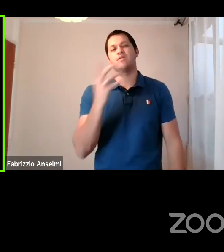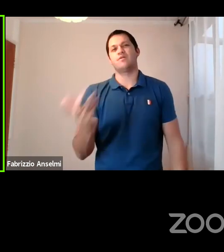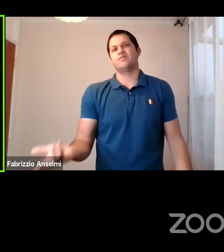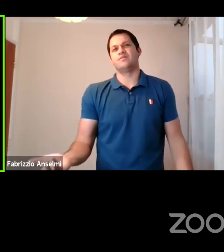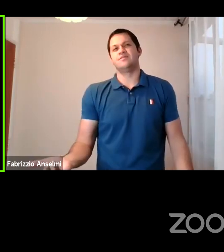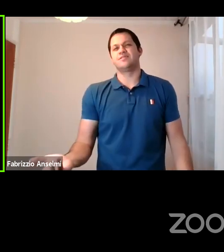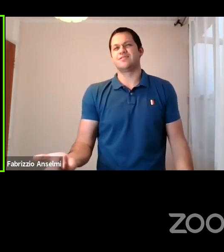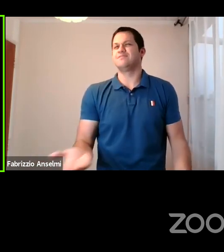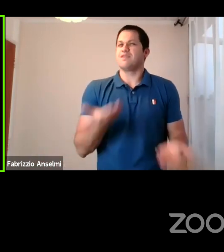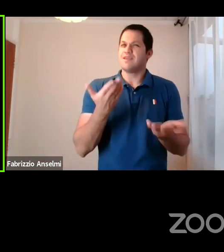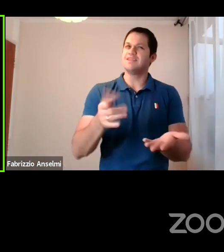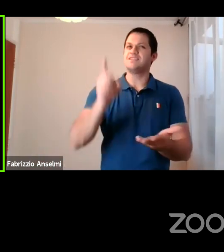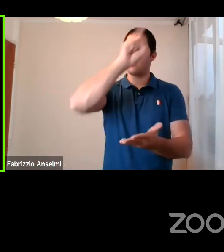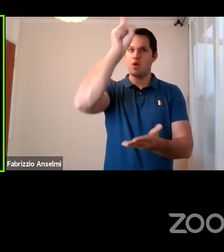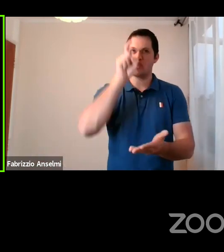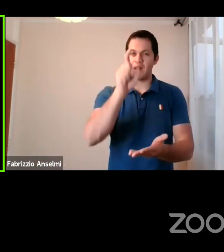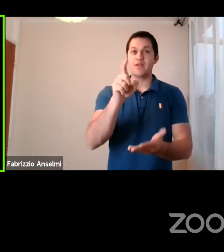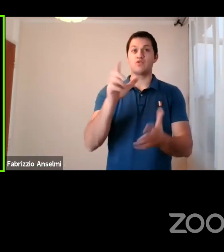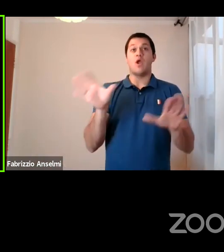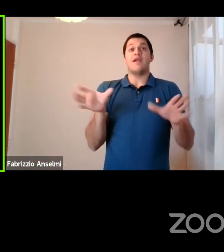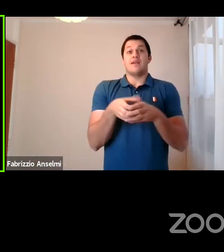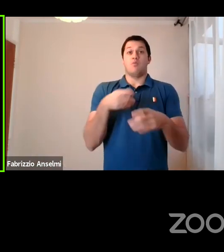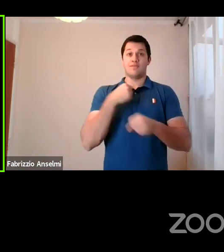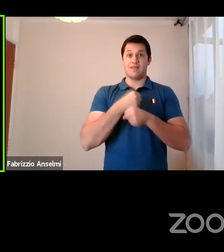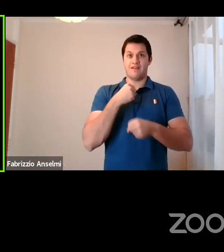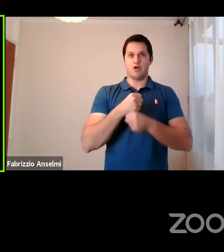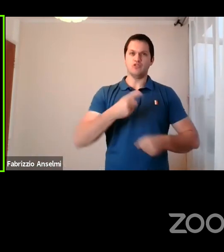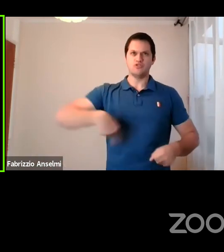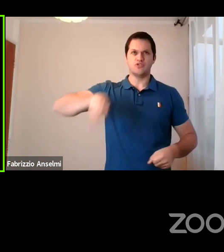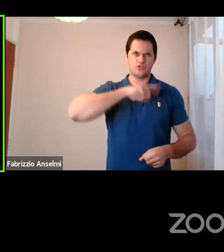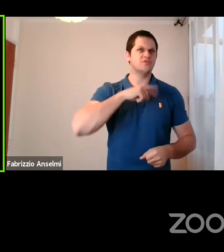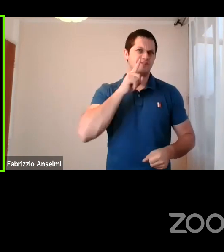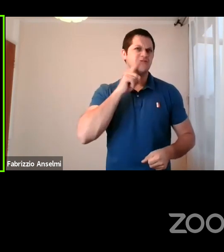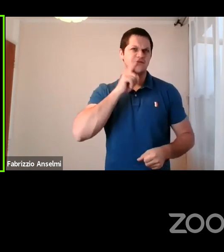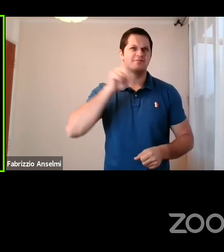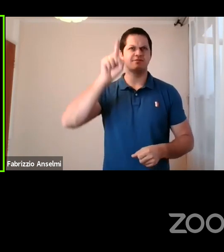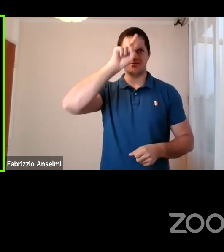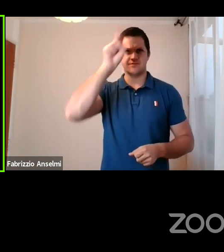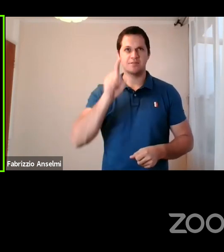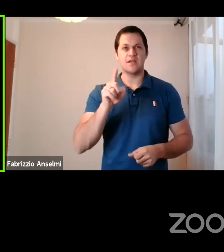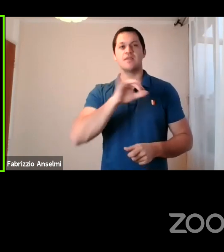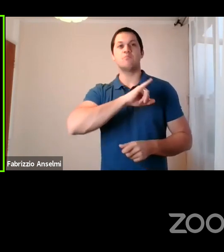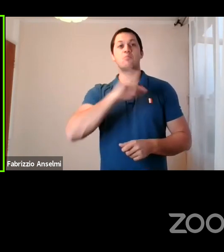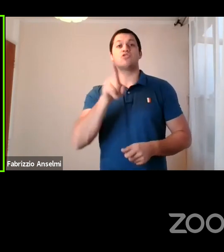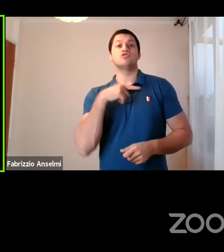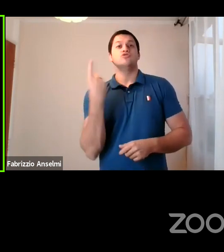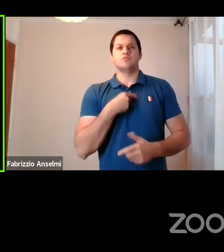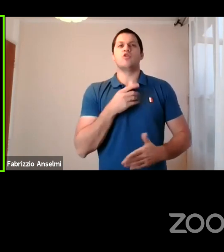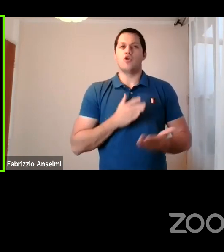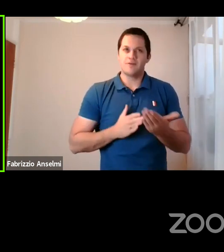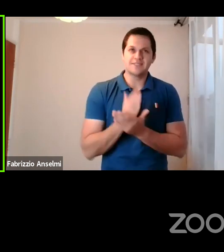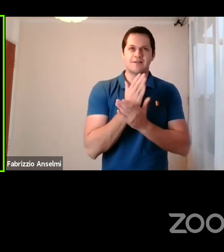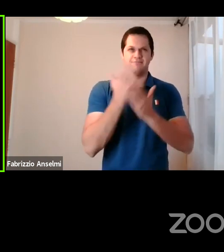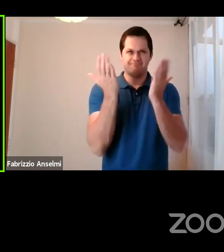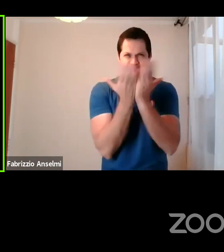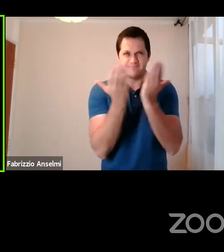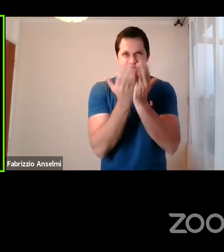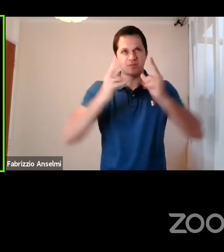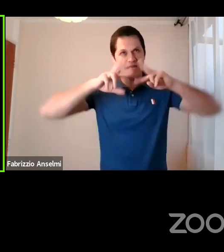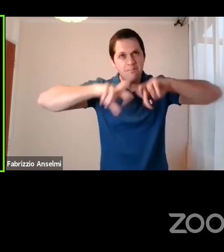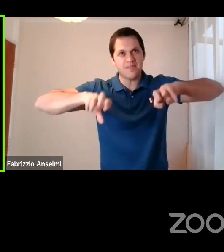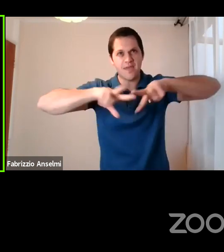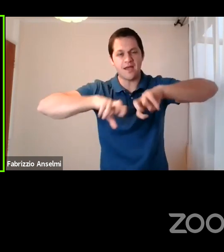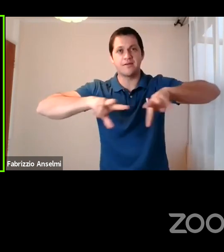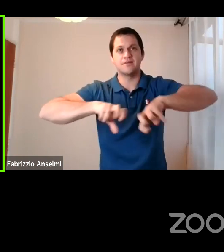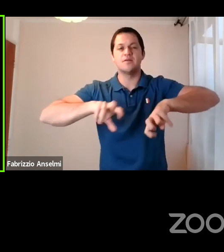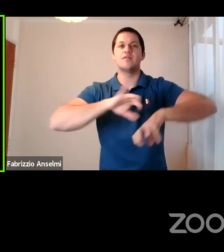interior de nuestro equipo de trabajo y decidimos investigar un poco qué está ocurriendo. Y es en este contexto en el que